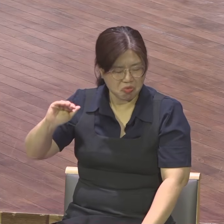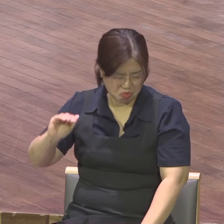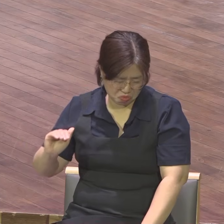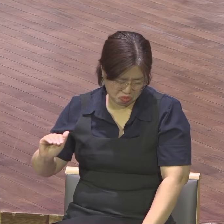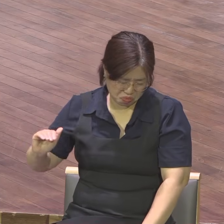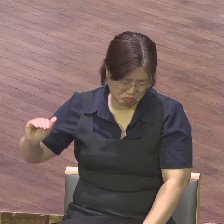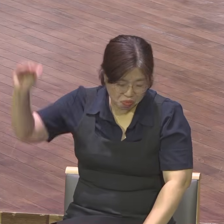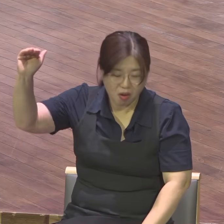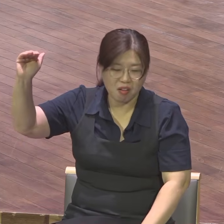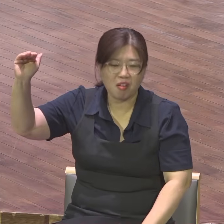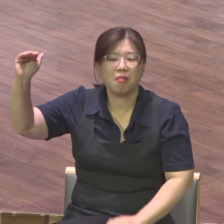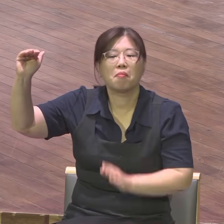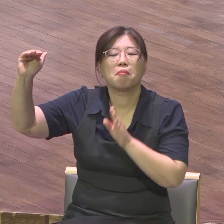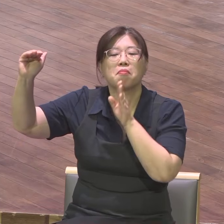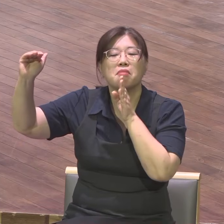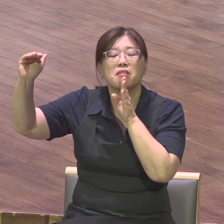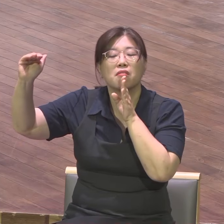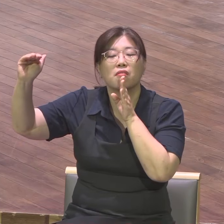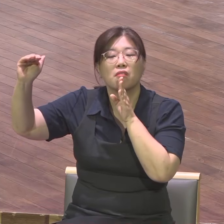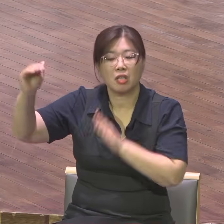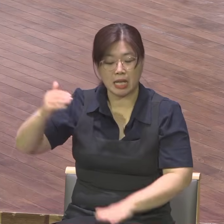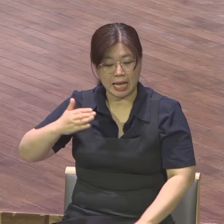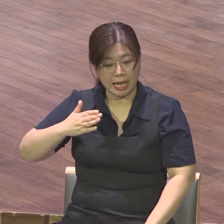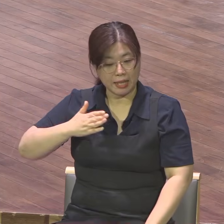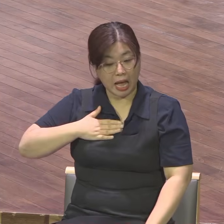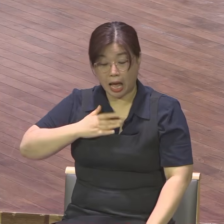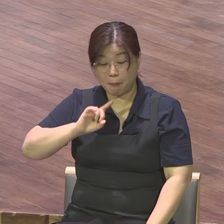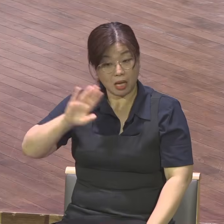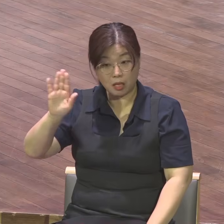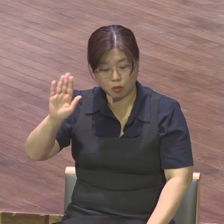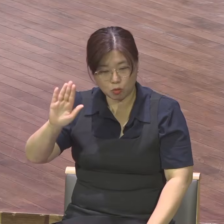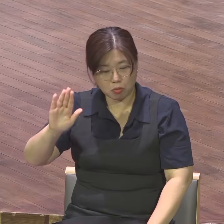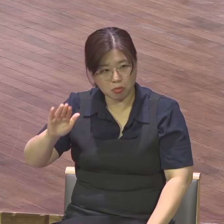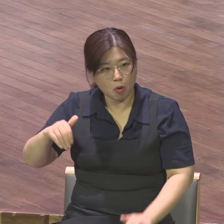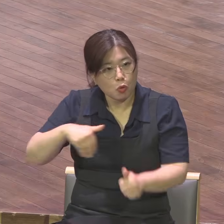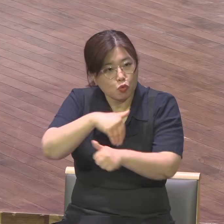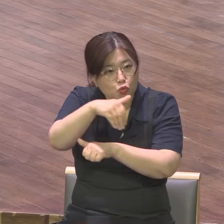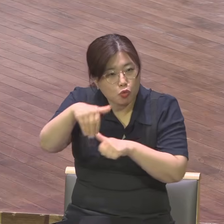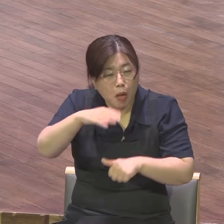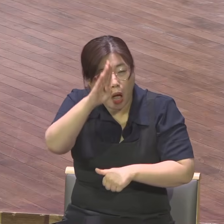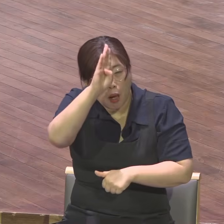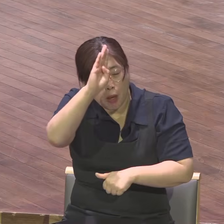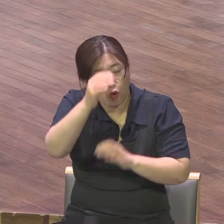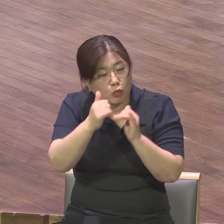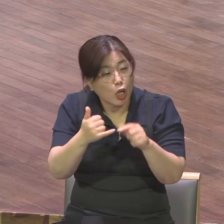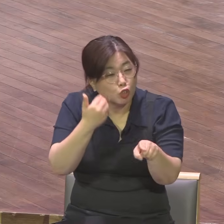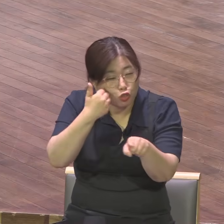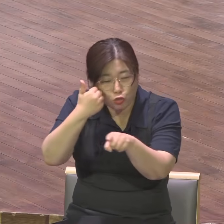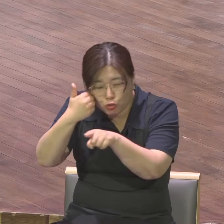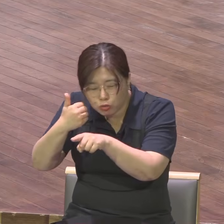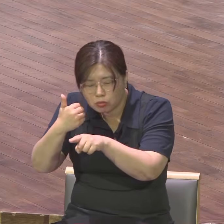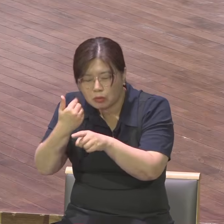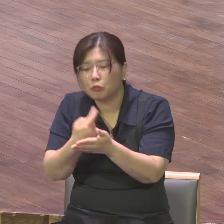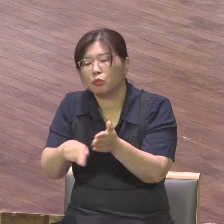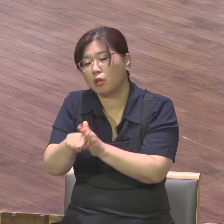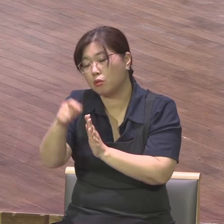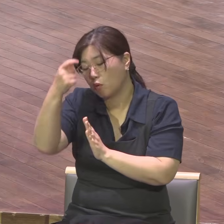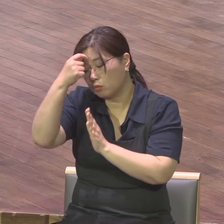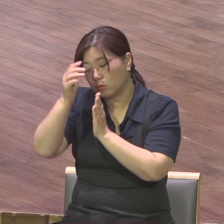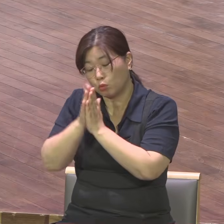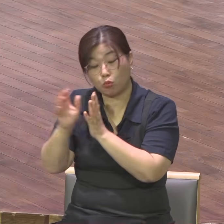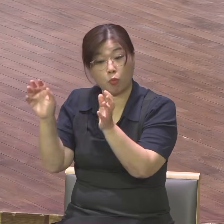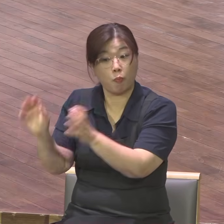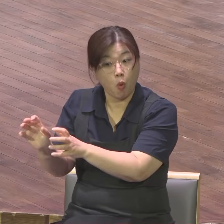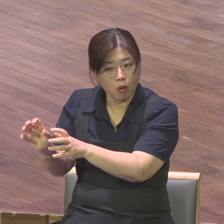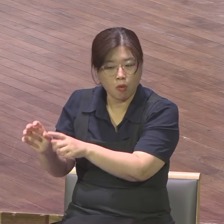그거는 최고의 수준이죠. 그 중보 기도는 기도 중에 최고의 기도이죠. 다른 사람을